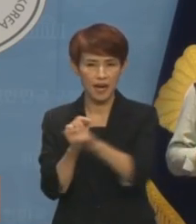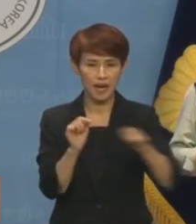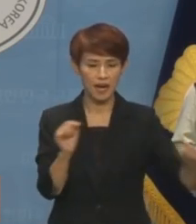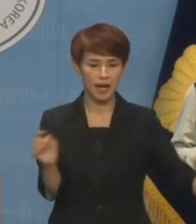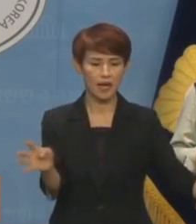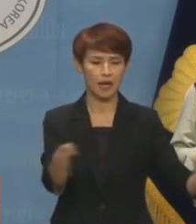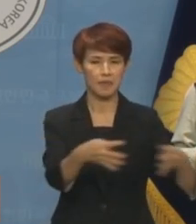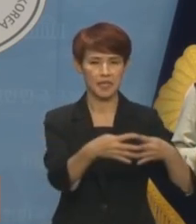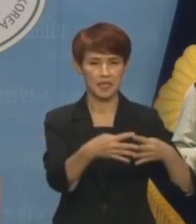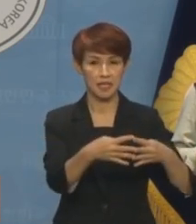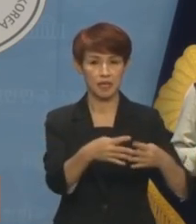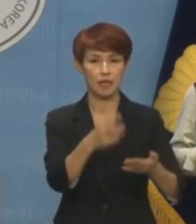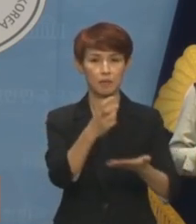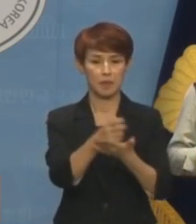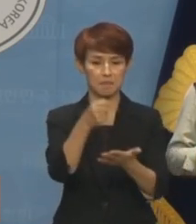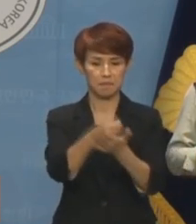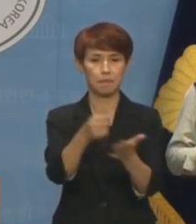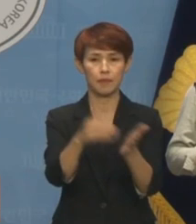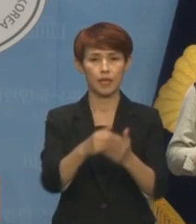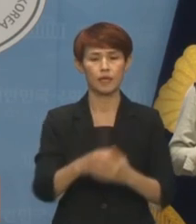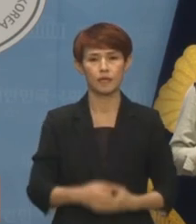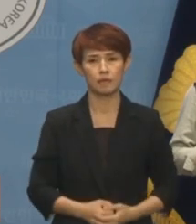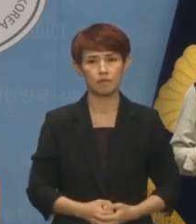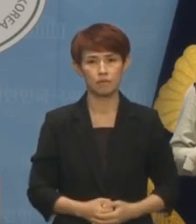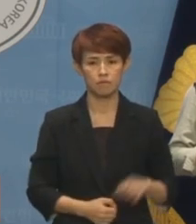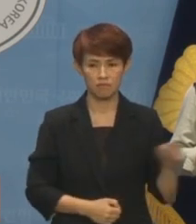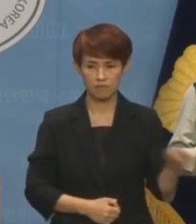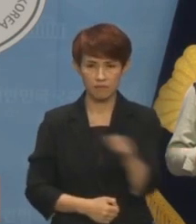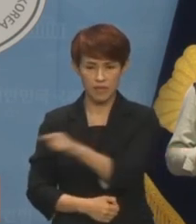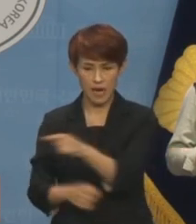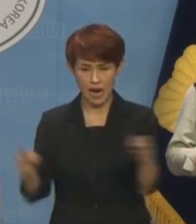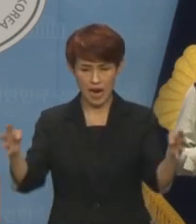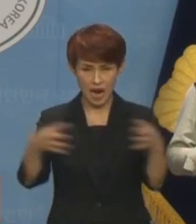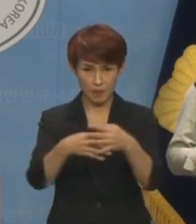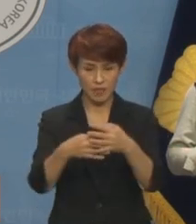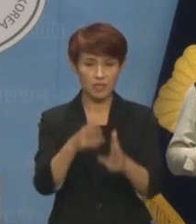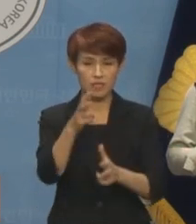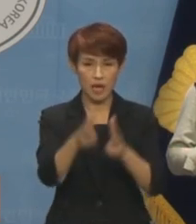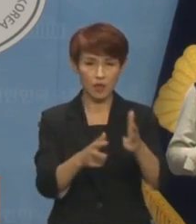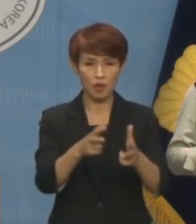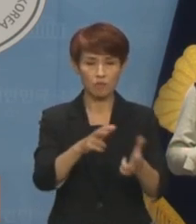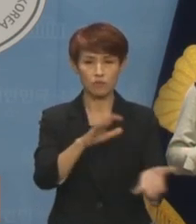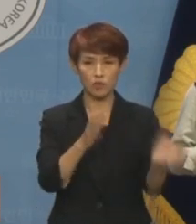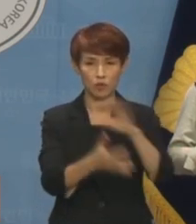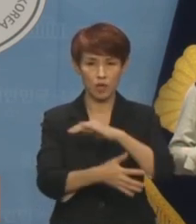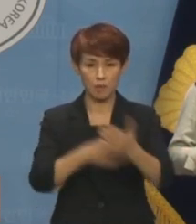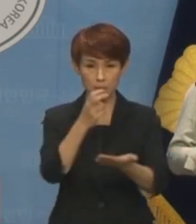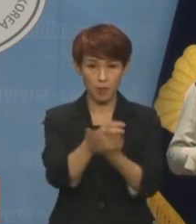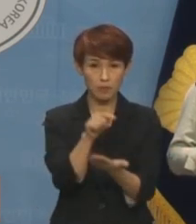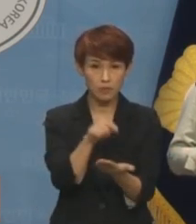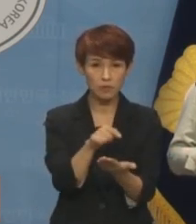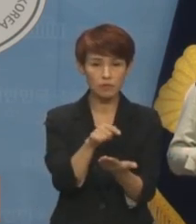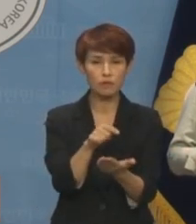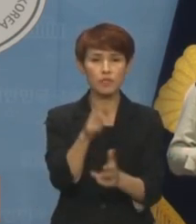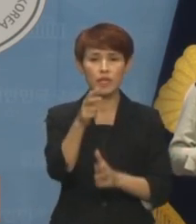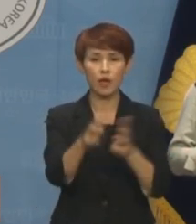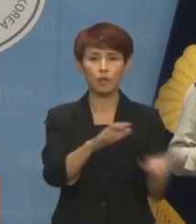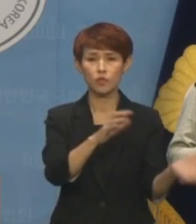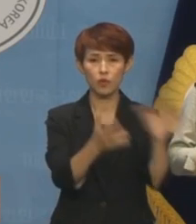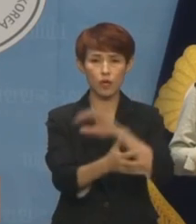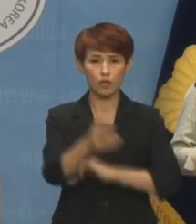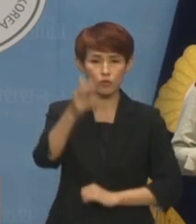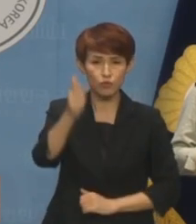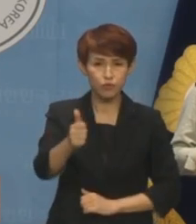합의로 제정되었습니다. 양당이 합의한 산업전환지원법은 산업전환의